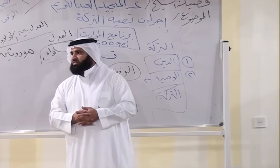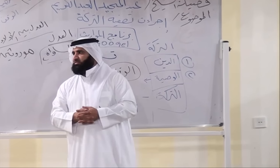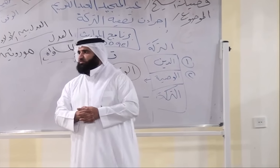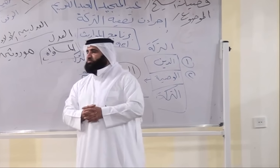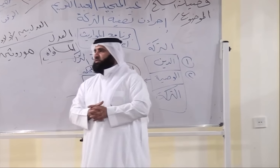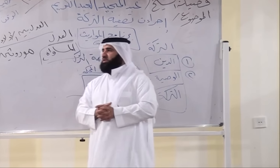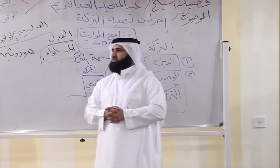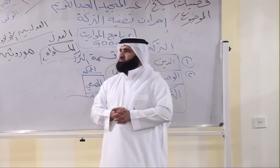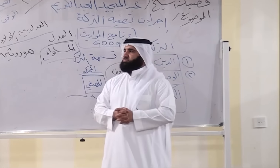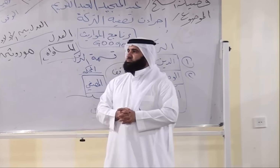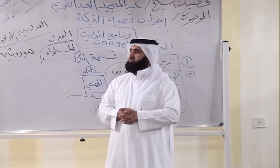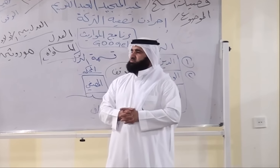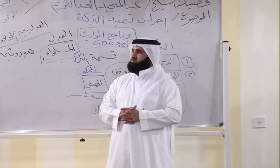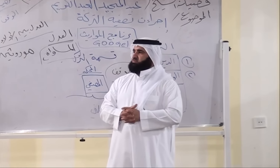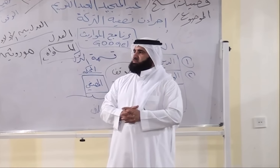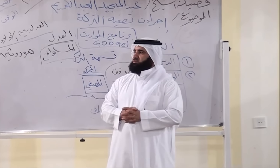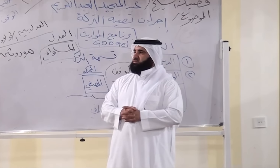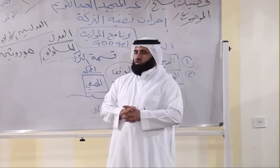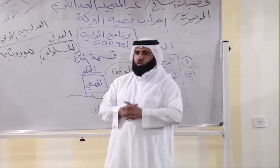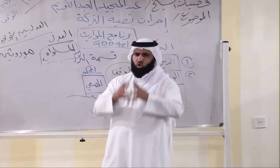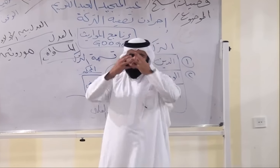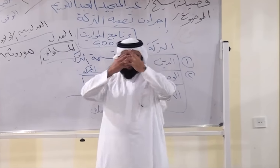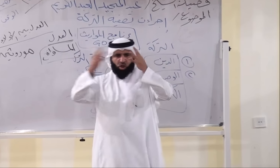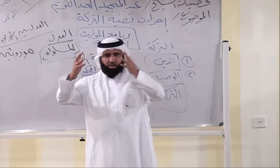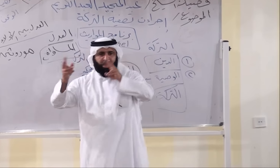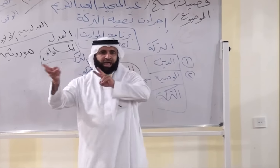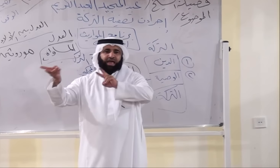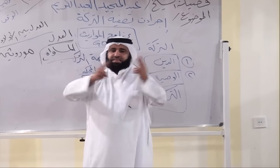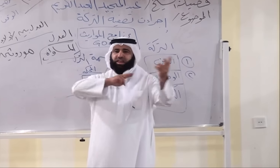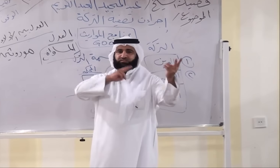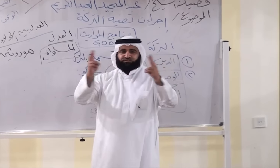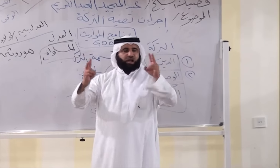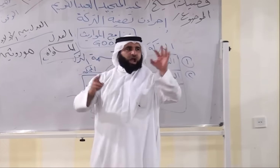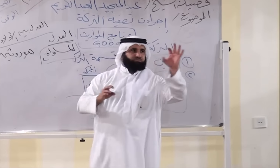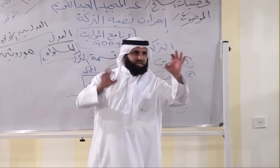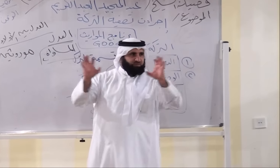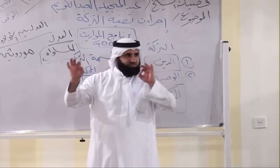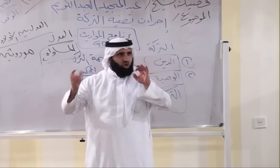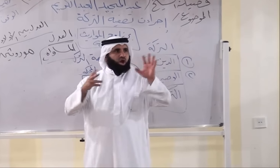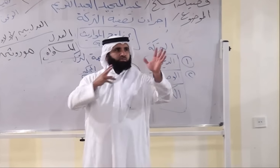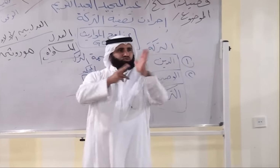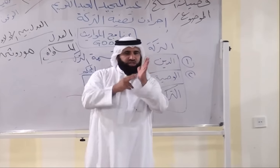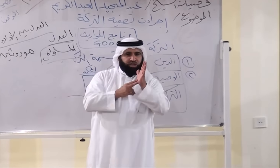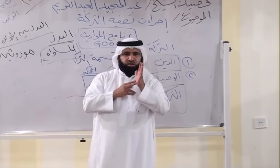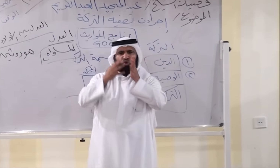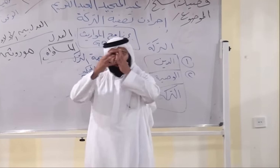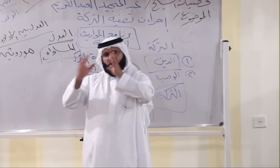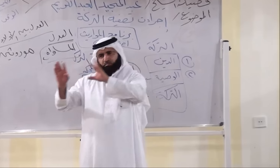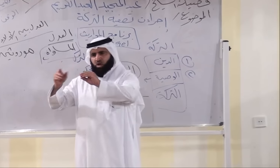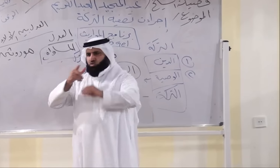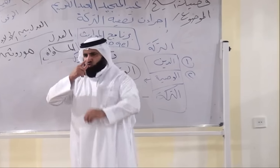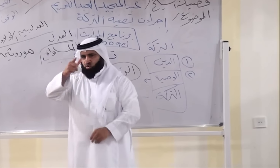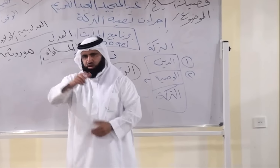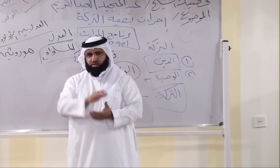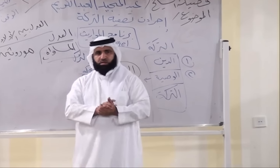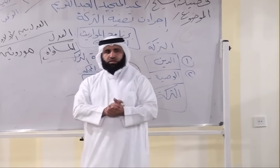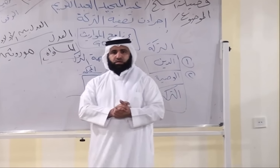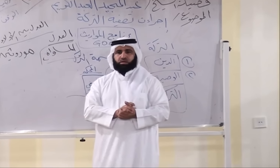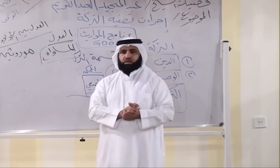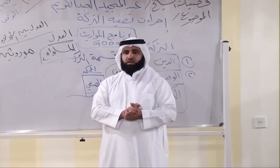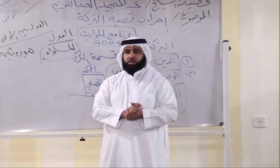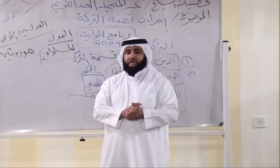طيب على كل حال اختلف العلماء في هذه المسأله. من العلماء من راى ان في